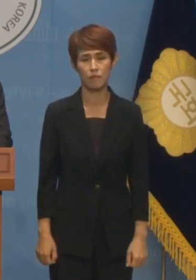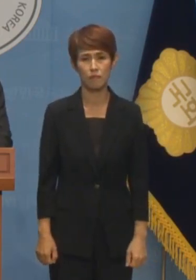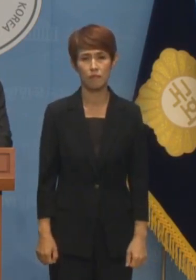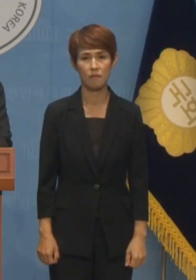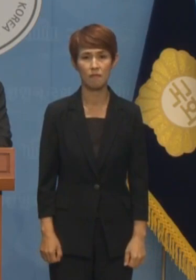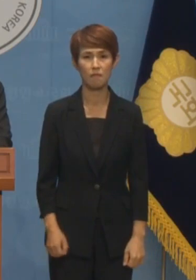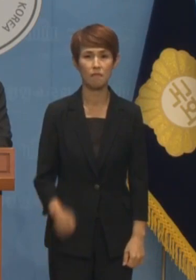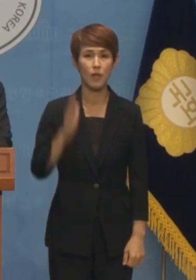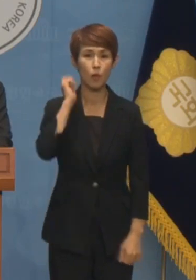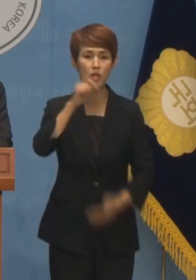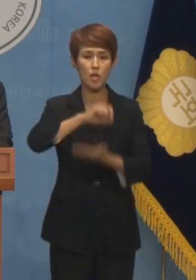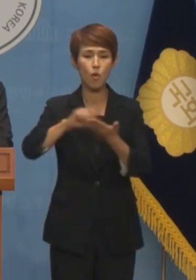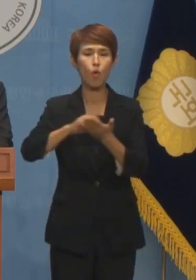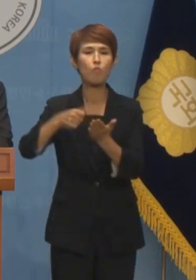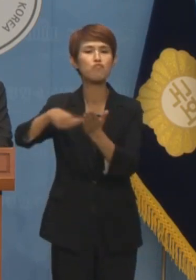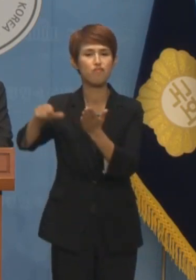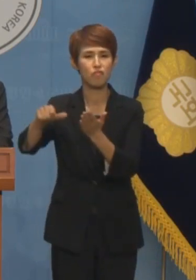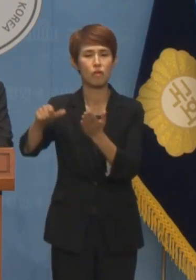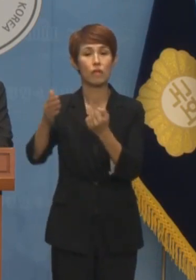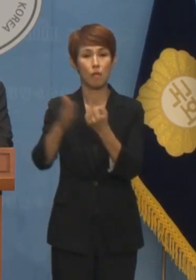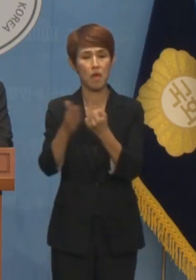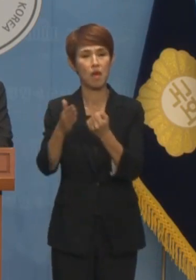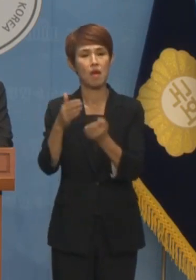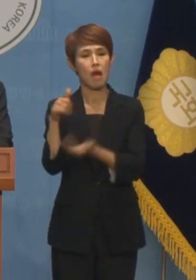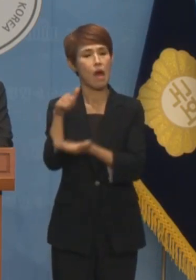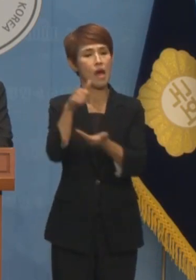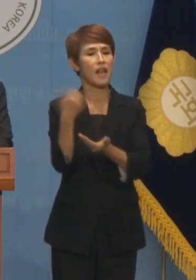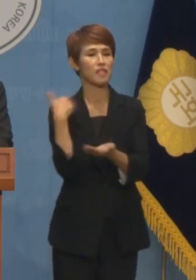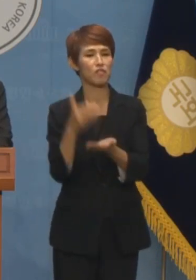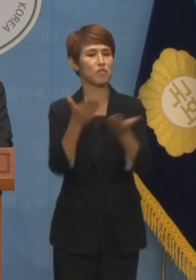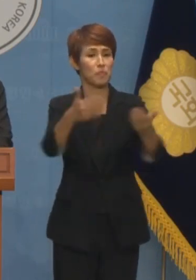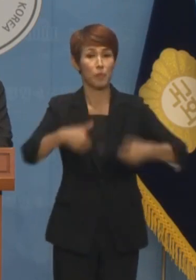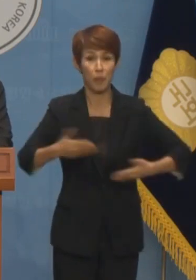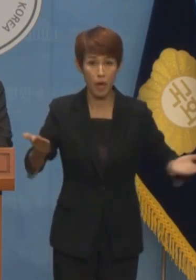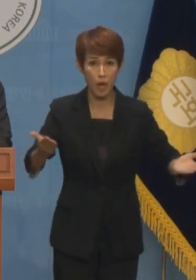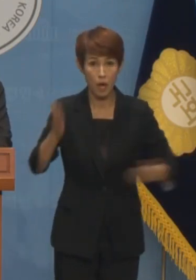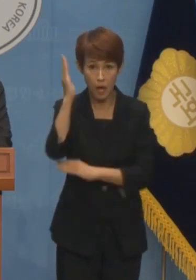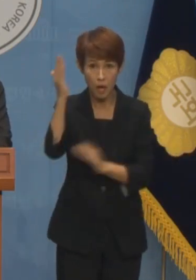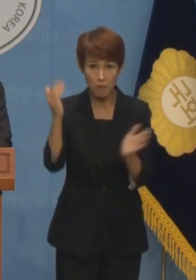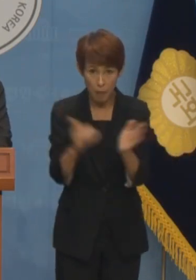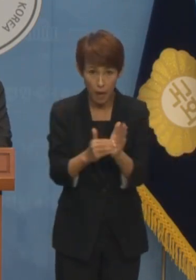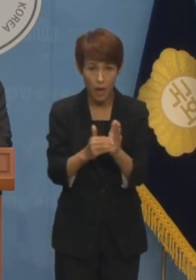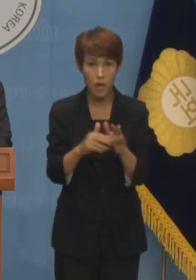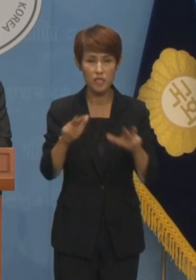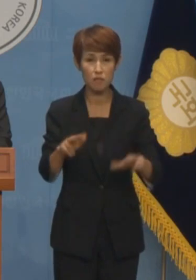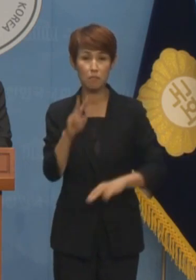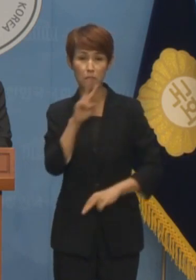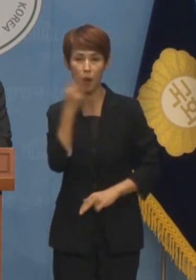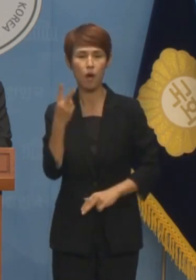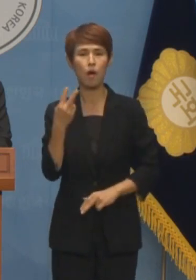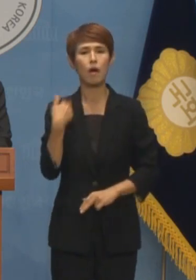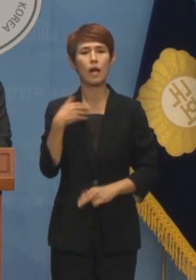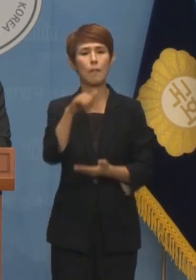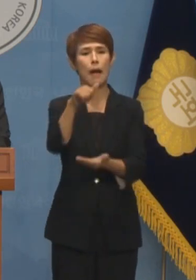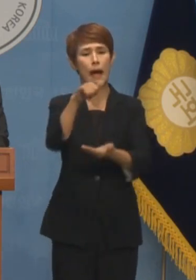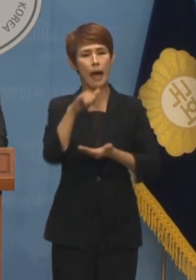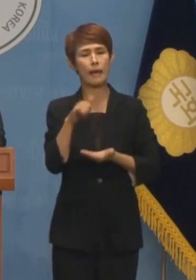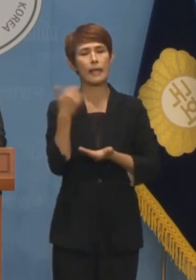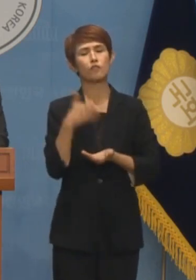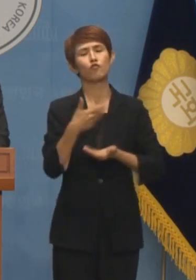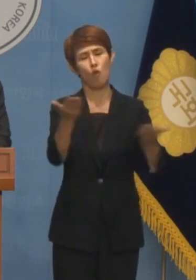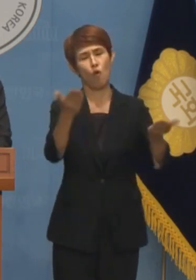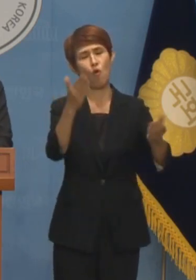언제는 대통령 기록물이라 돌려주지 않아도 된다더니 이제는 받자마자 돌려주라 했는데